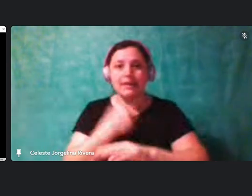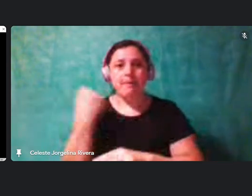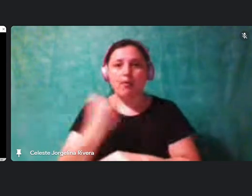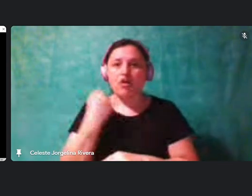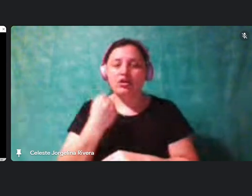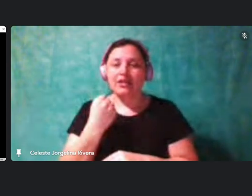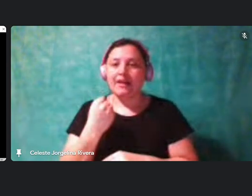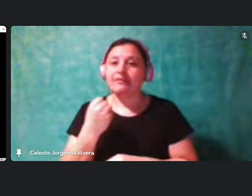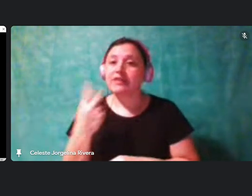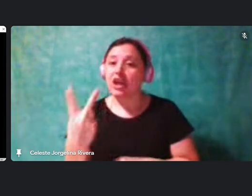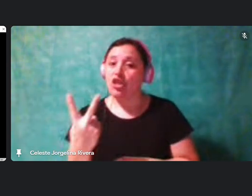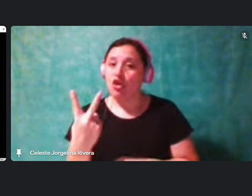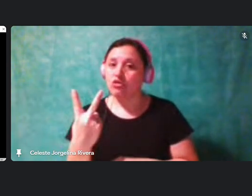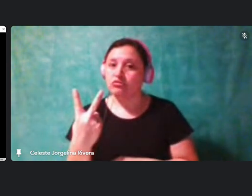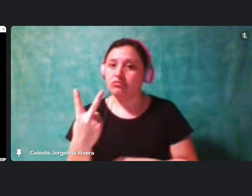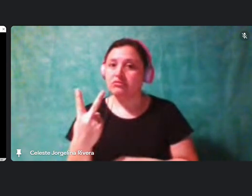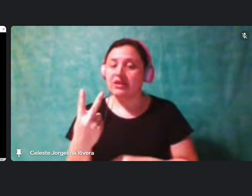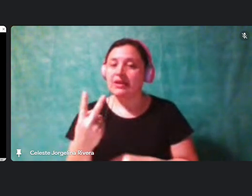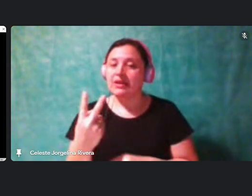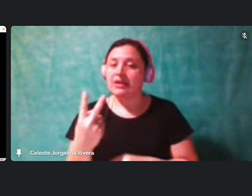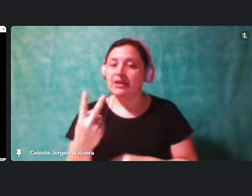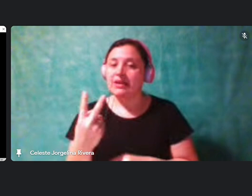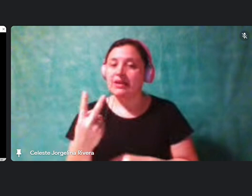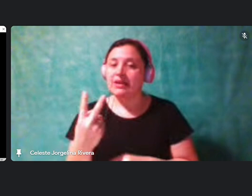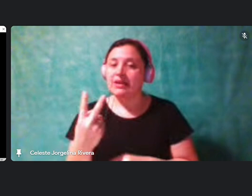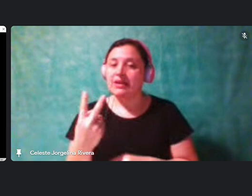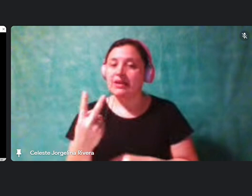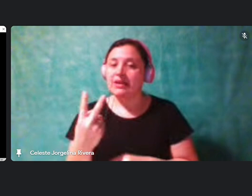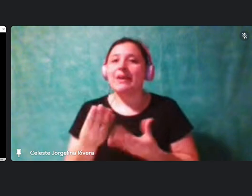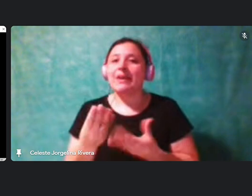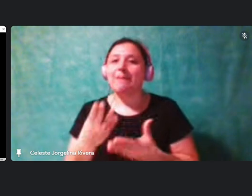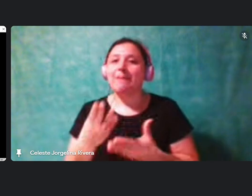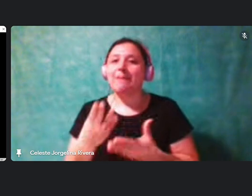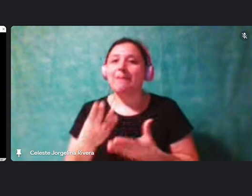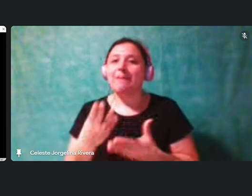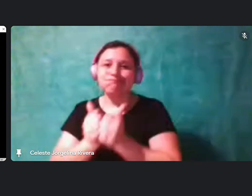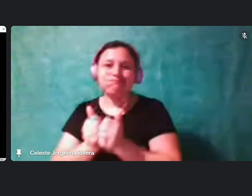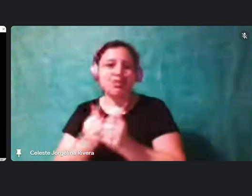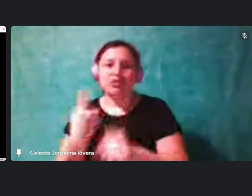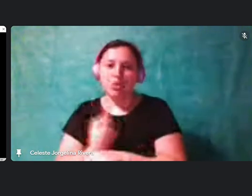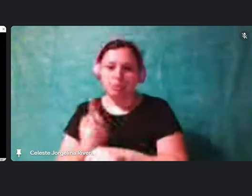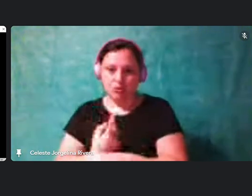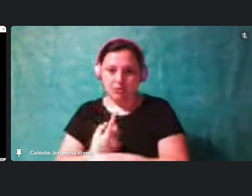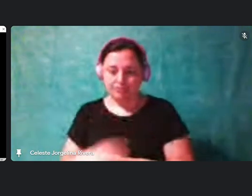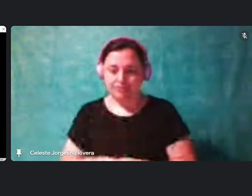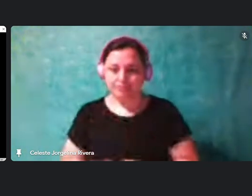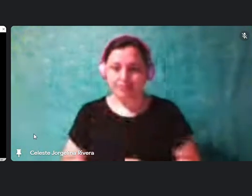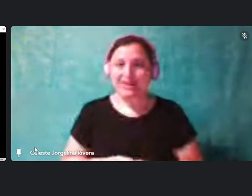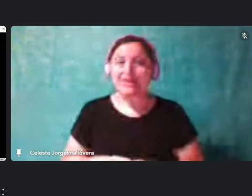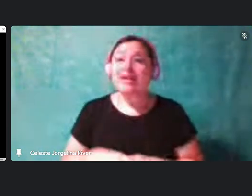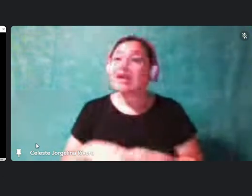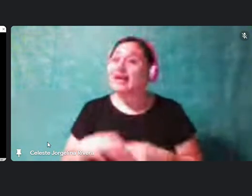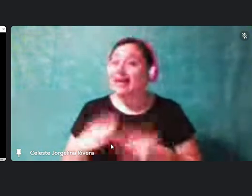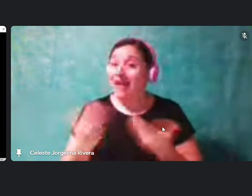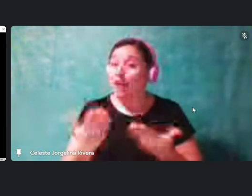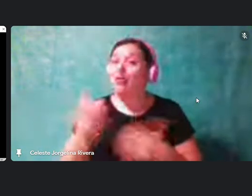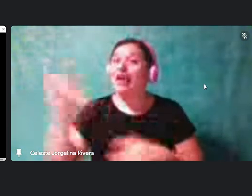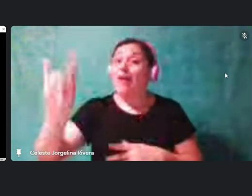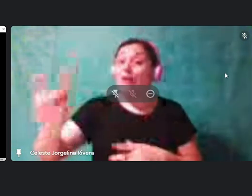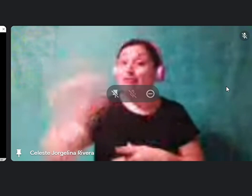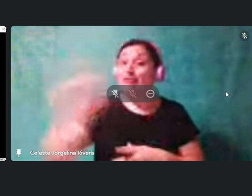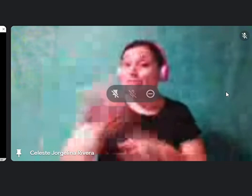los martes a las 8 sí podemos. Otros días estamos con finales en otras facultades. ¿Y va a